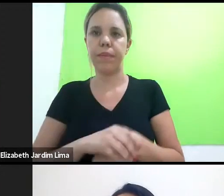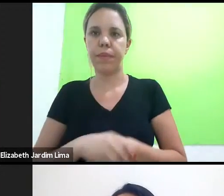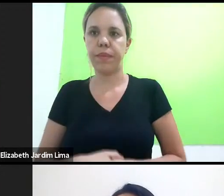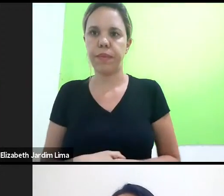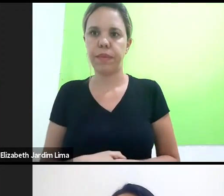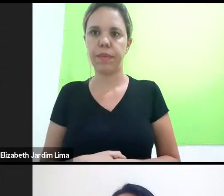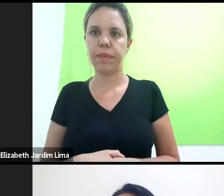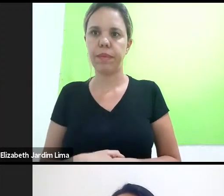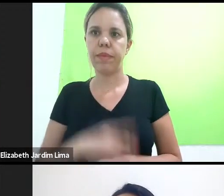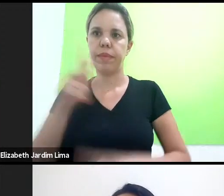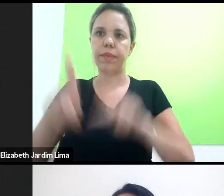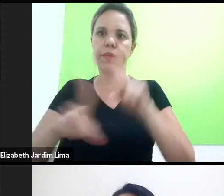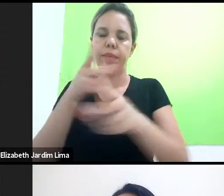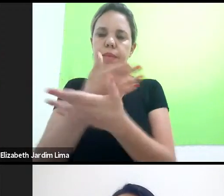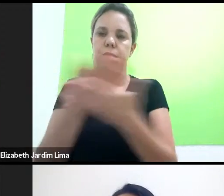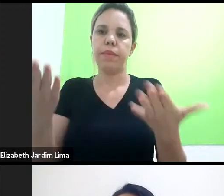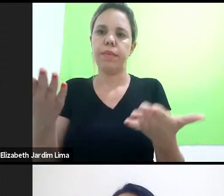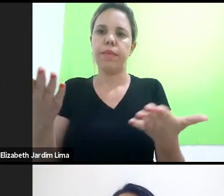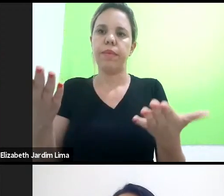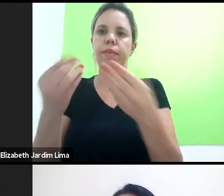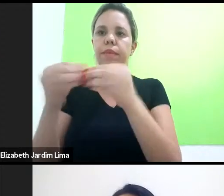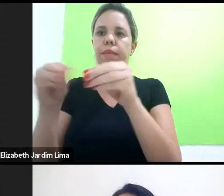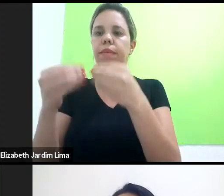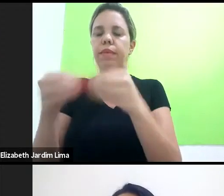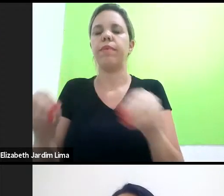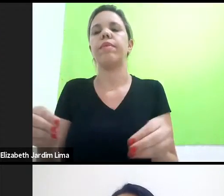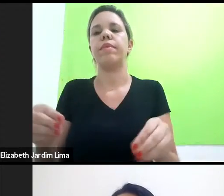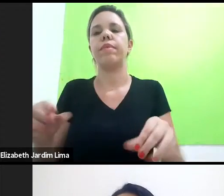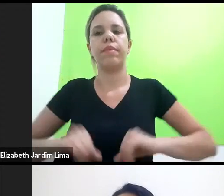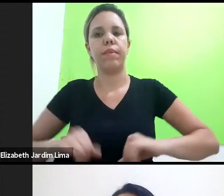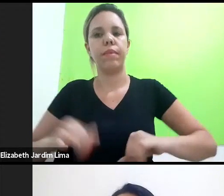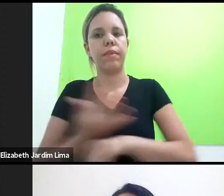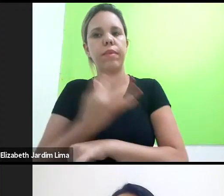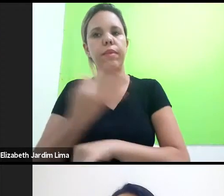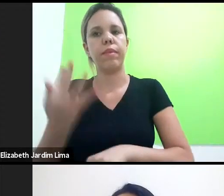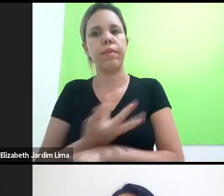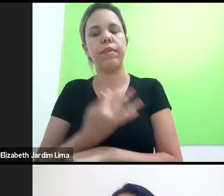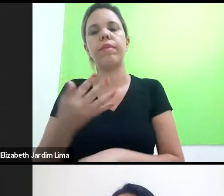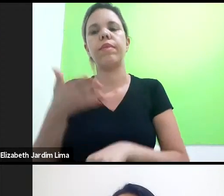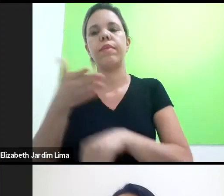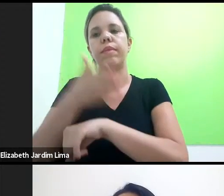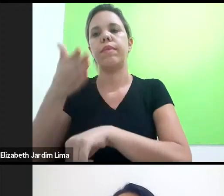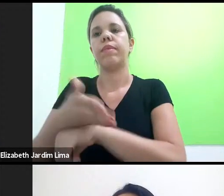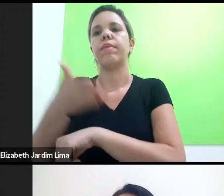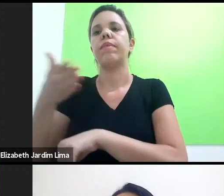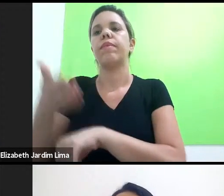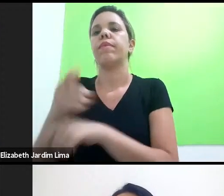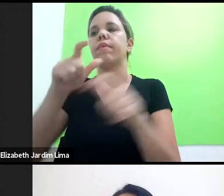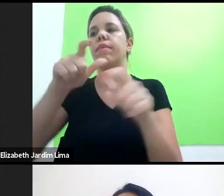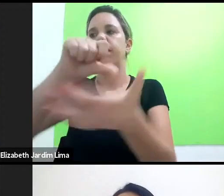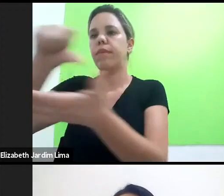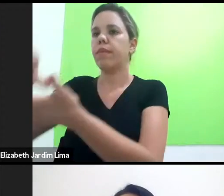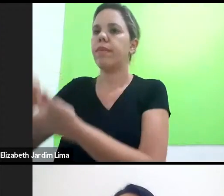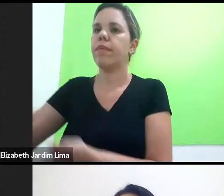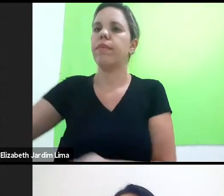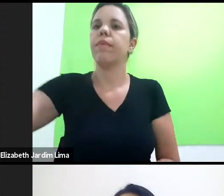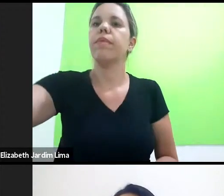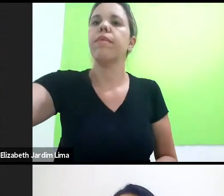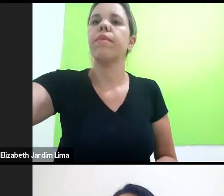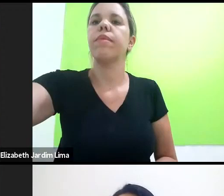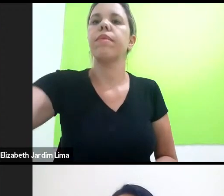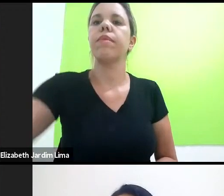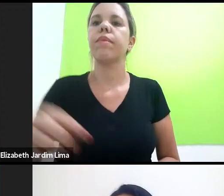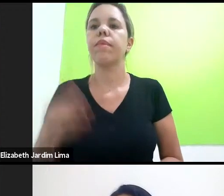dessas populações vulnerabilizadas, né, eu trago aí os grandes centros urbanos, né, enfim, sei